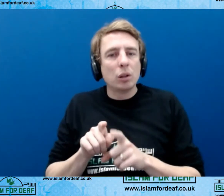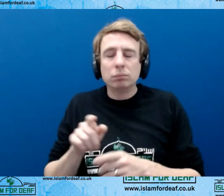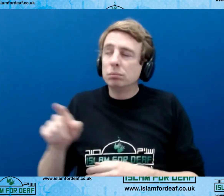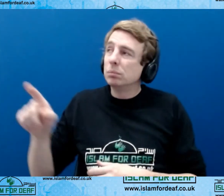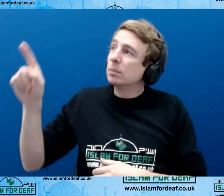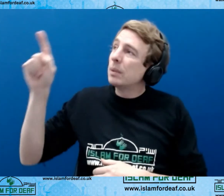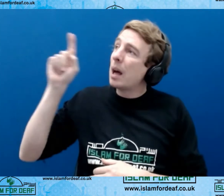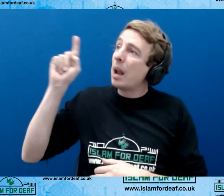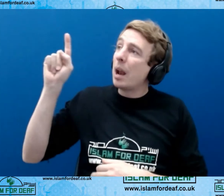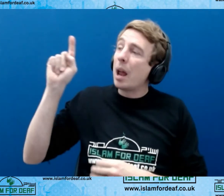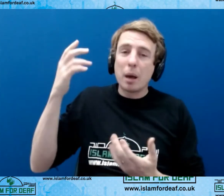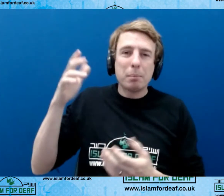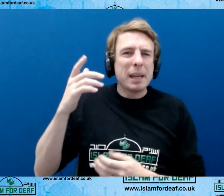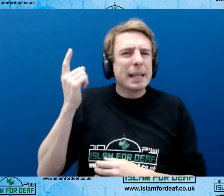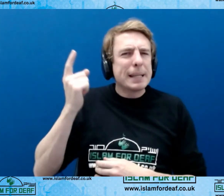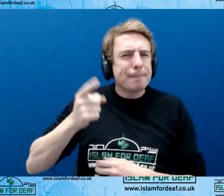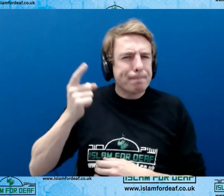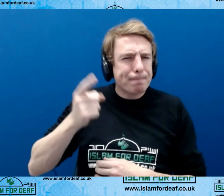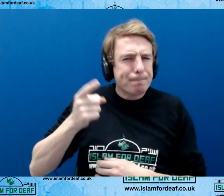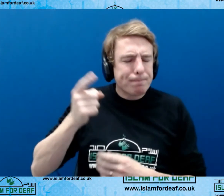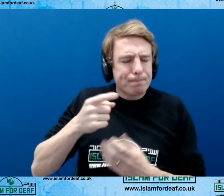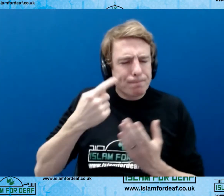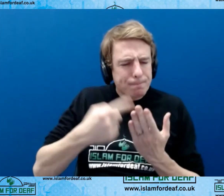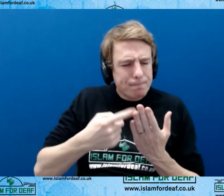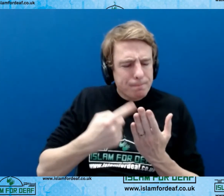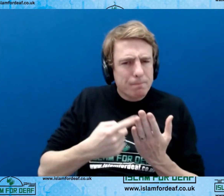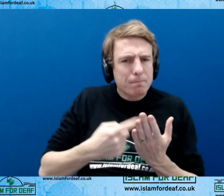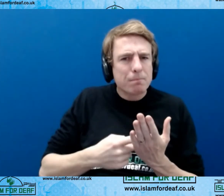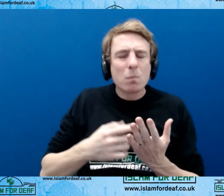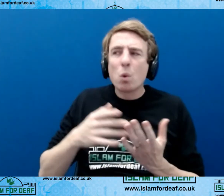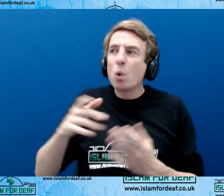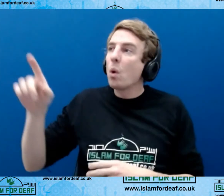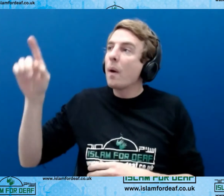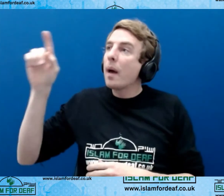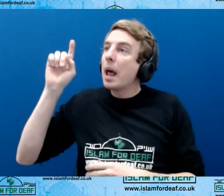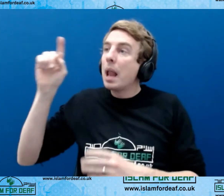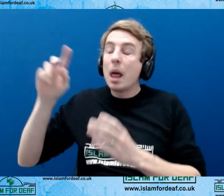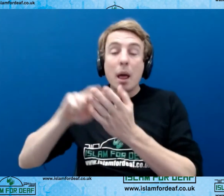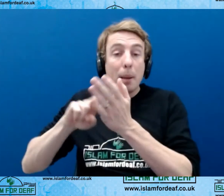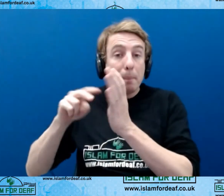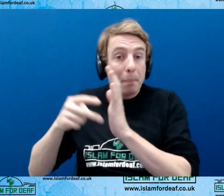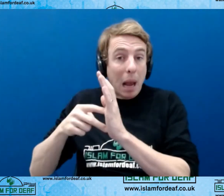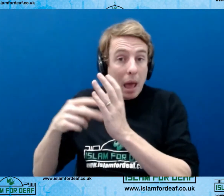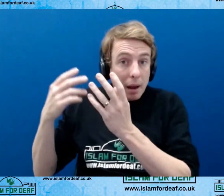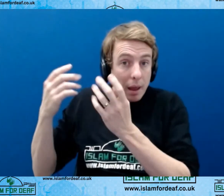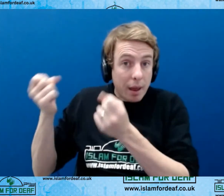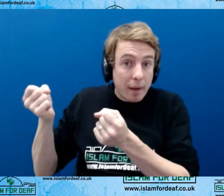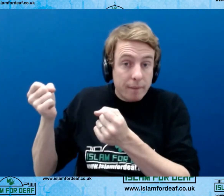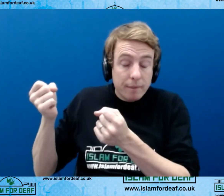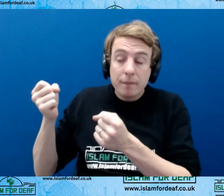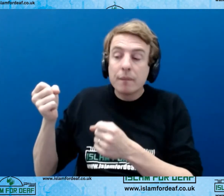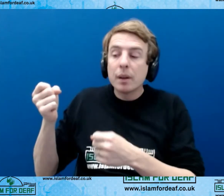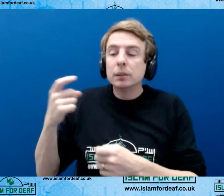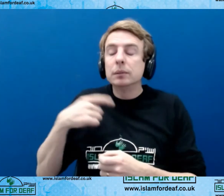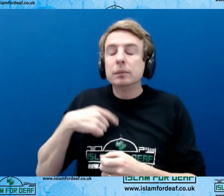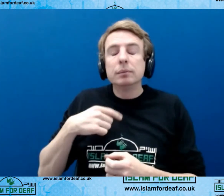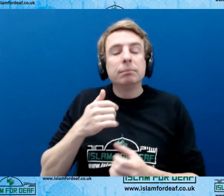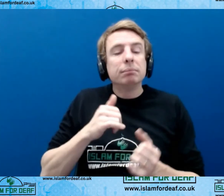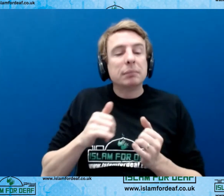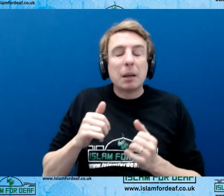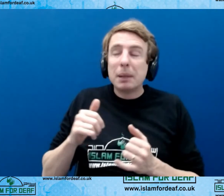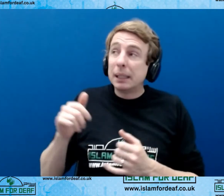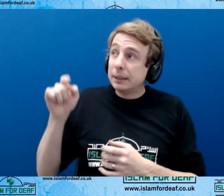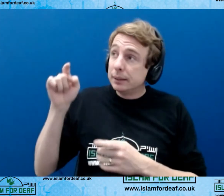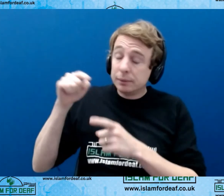if a beloved person passes away, they have patience upon this and they know it's from Allah the Most High. وإذا مثلا